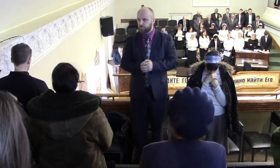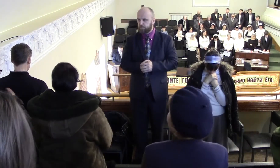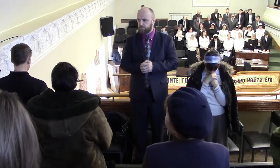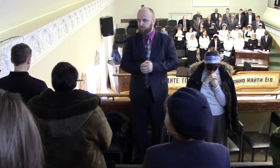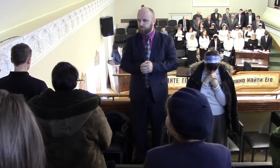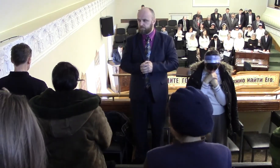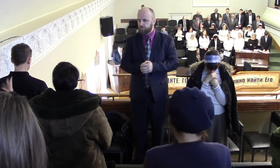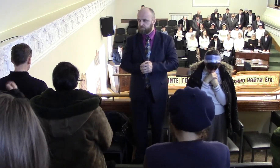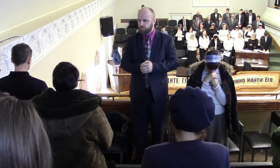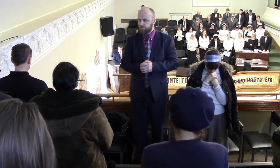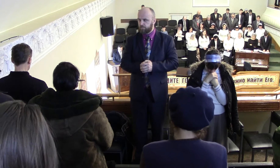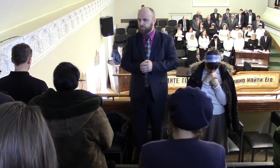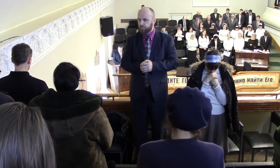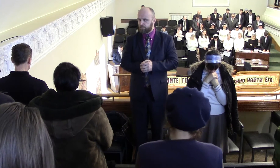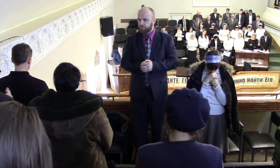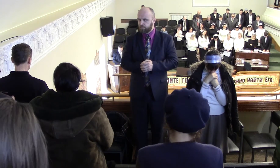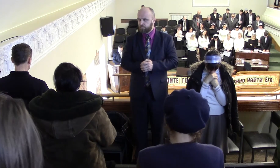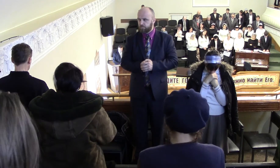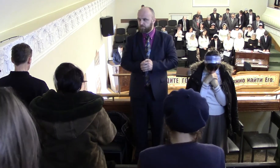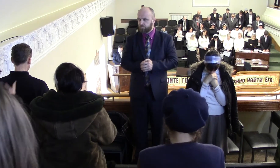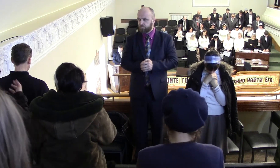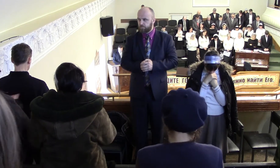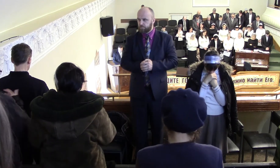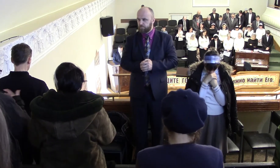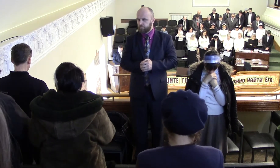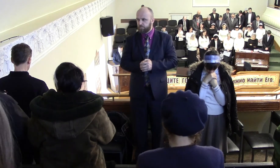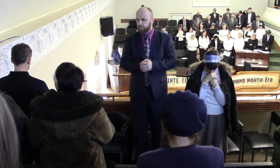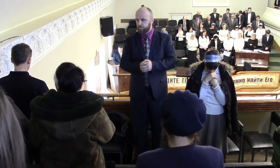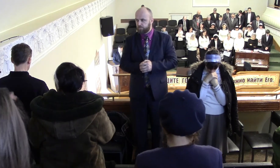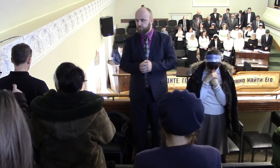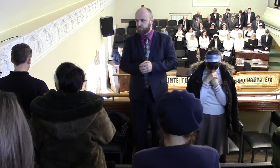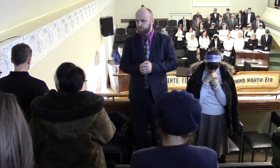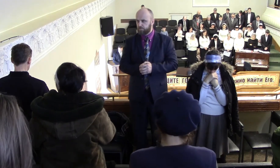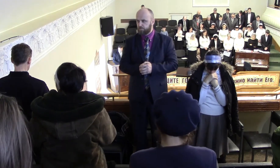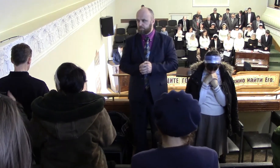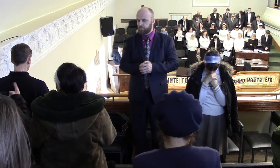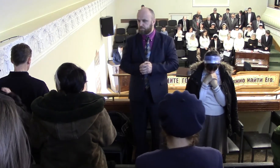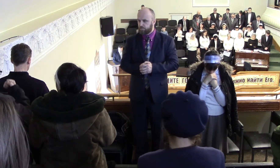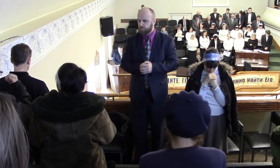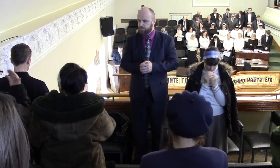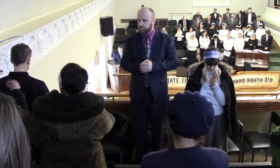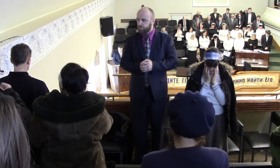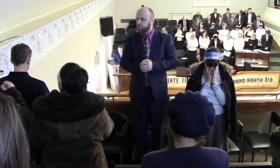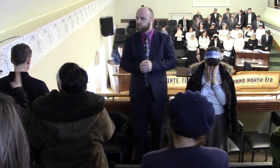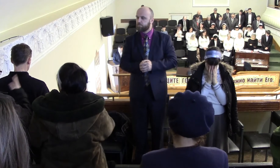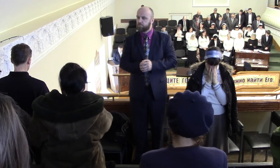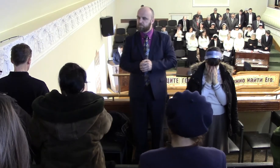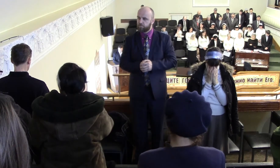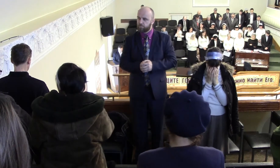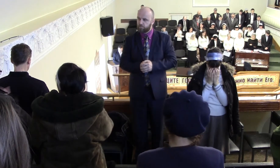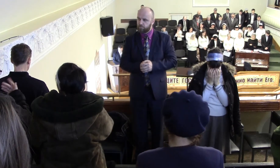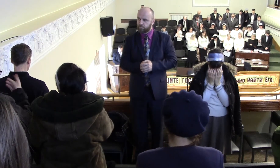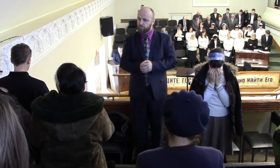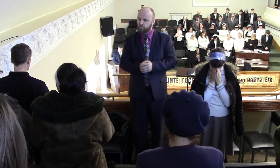Отец наш Небесный, через послание к Ефесянам Ты открываешь нам Себя, свой характер, свои